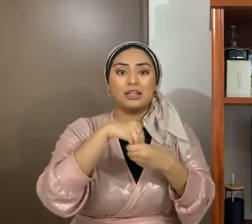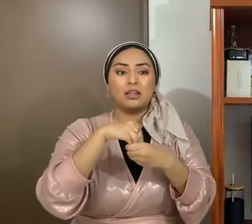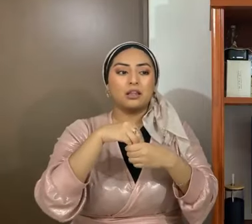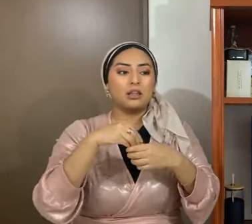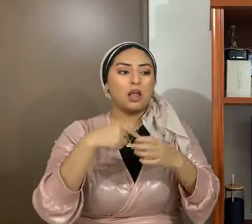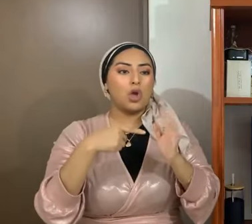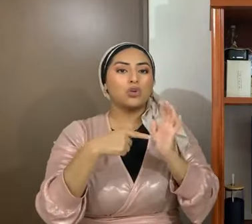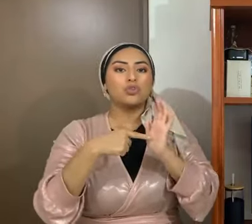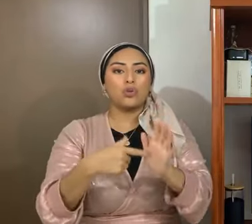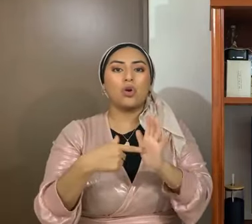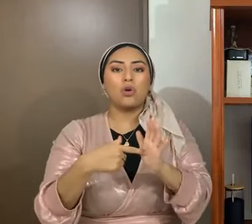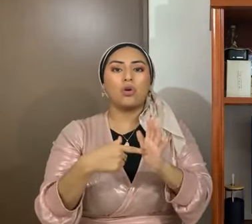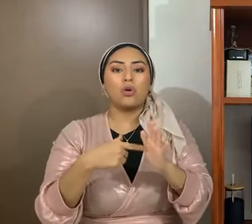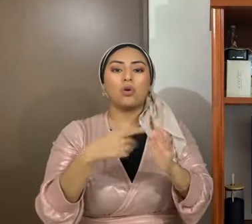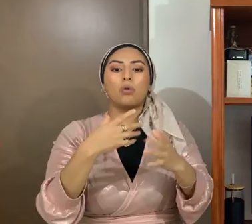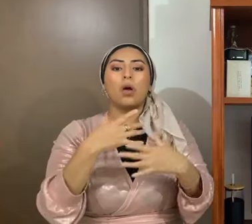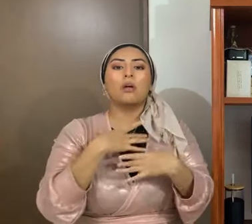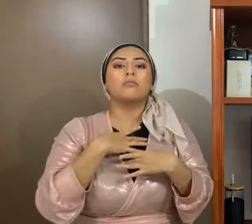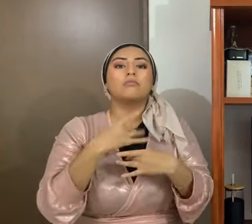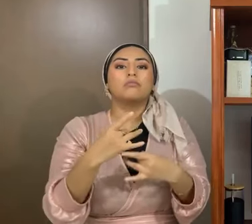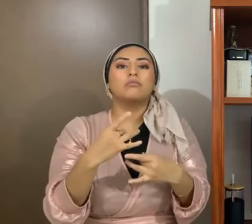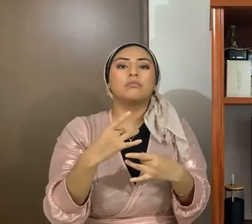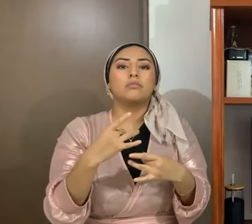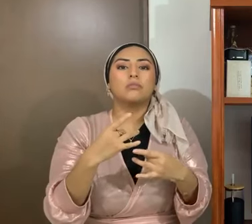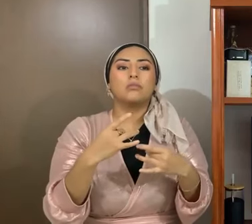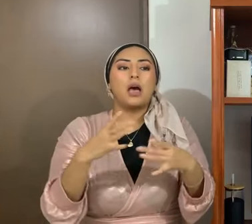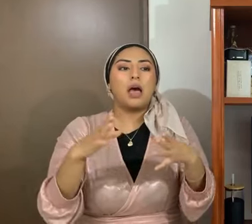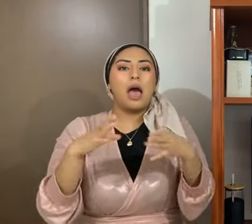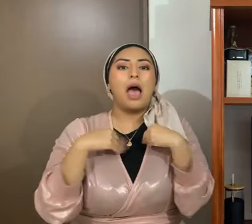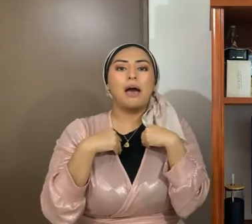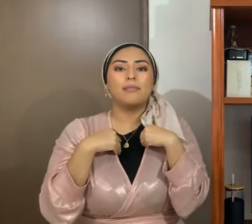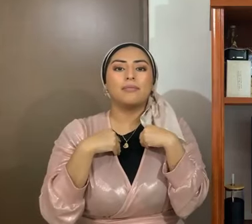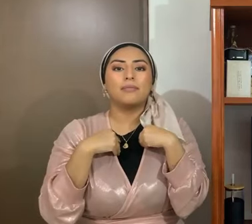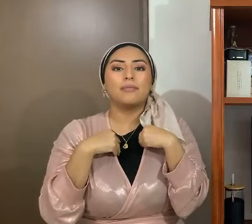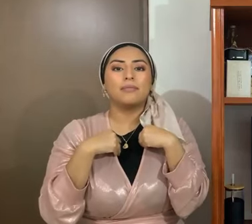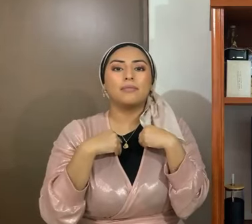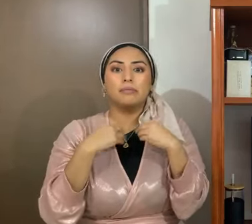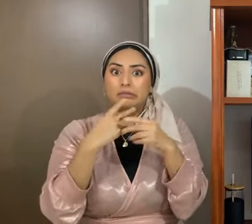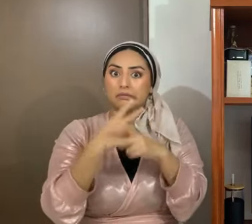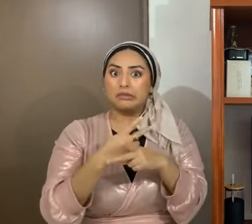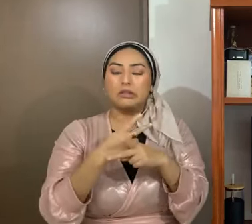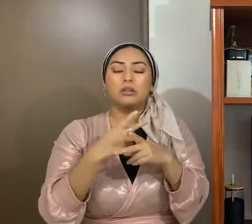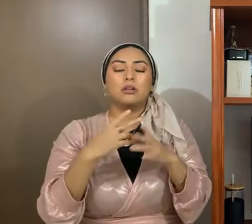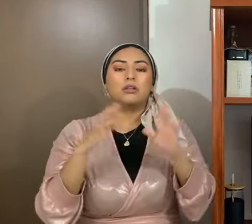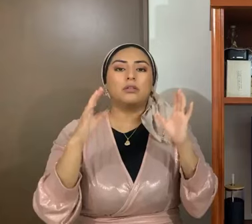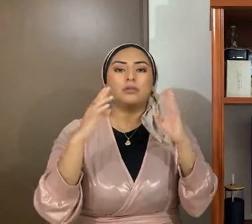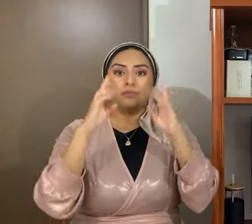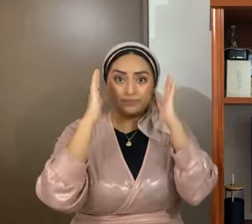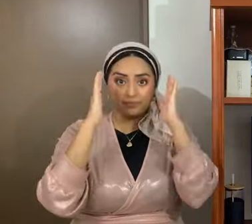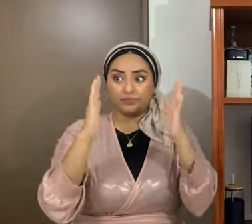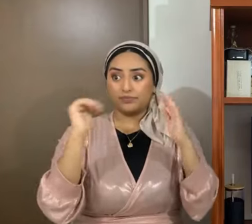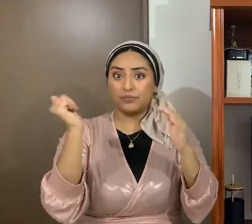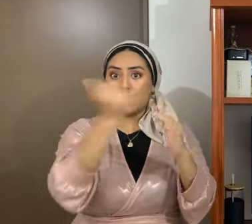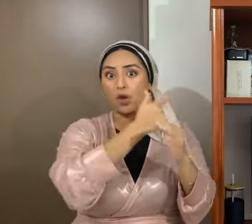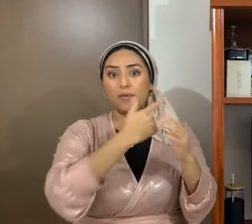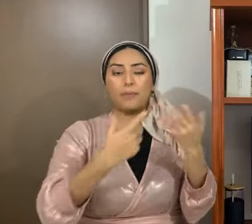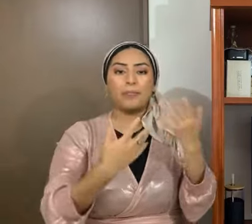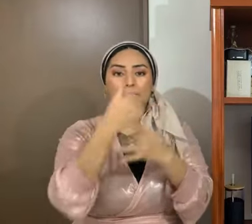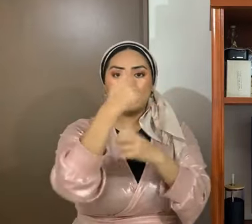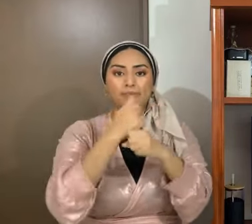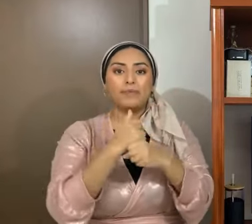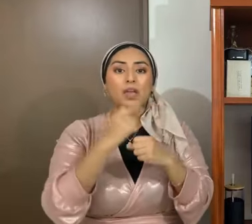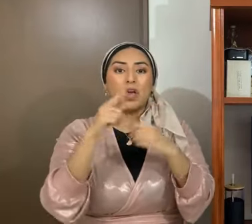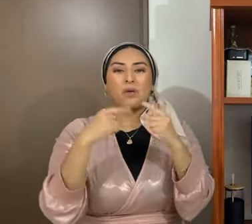lo físico, que le interesa ser aceptado, y esto es algo delicado, tengámoslo presente todos los